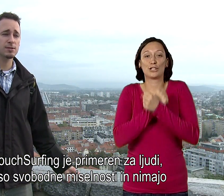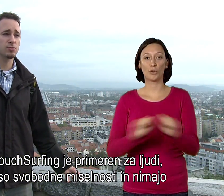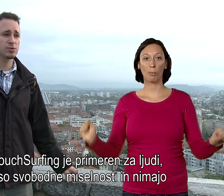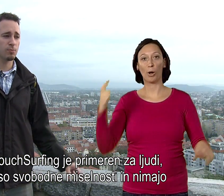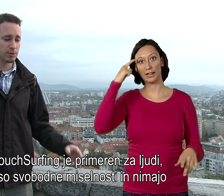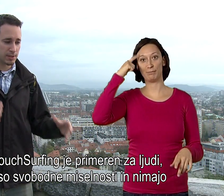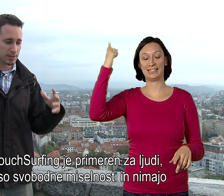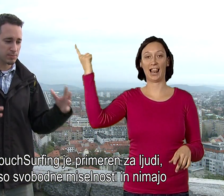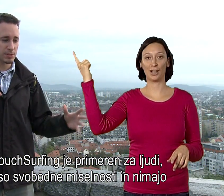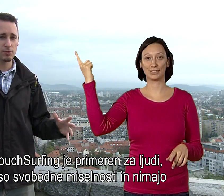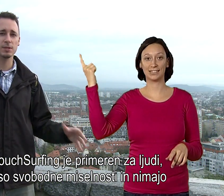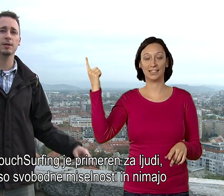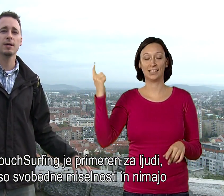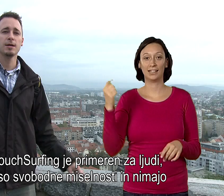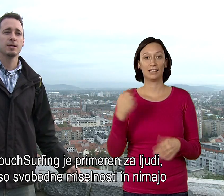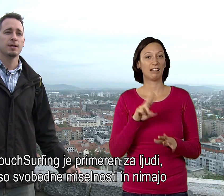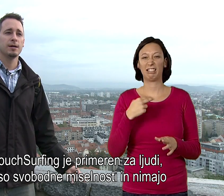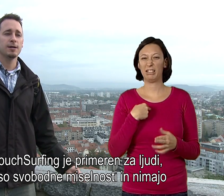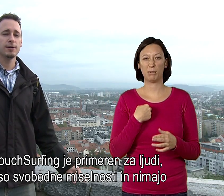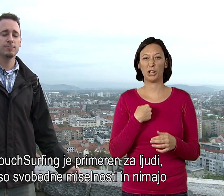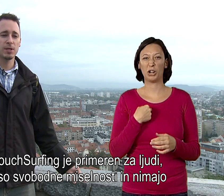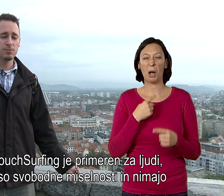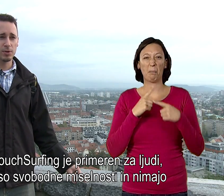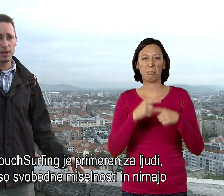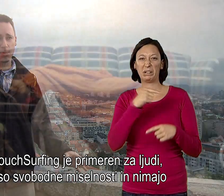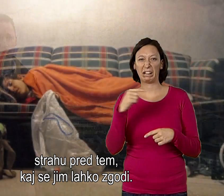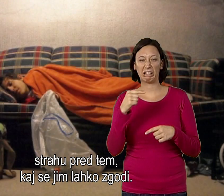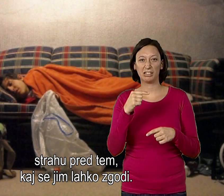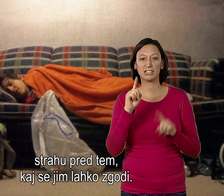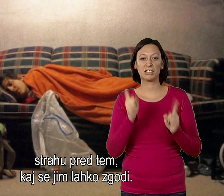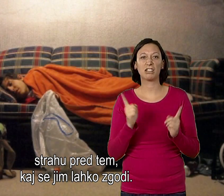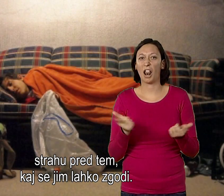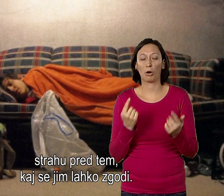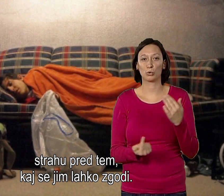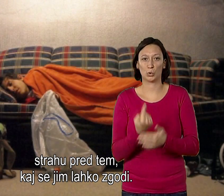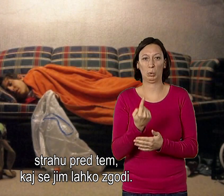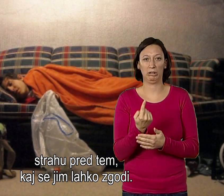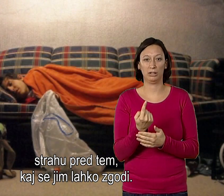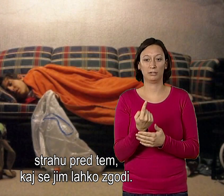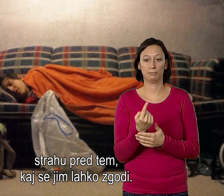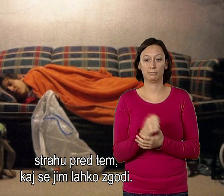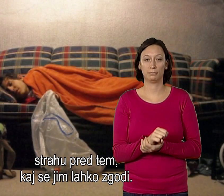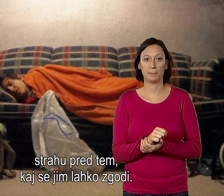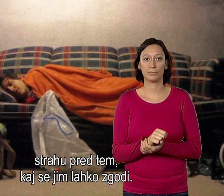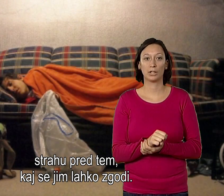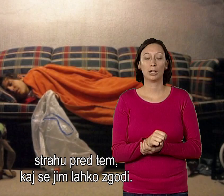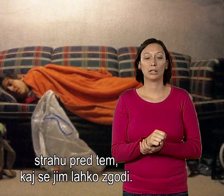so svobodne miselnosti, da nimajo nekih predsodkov, kaj se jim lahko zgodi. To, da imam